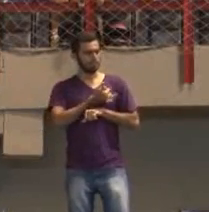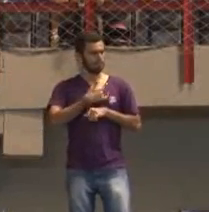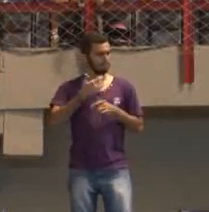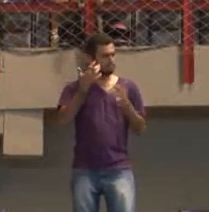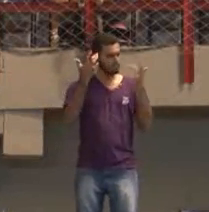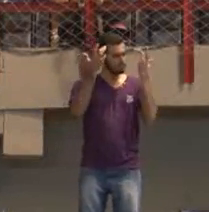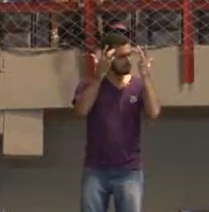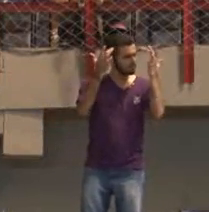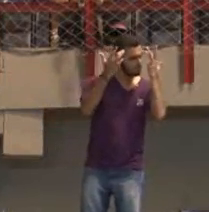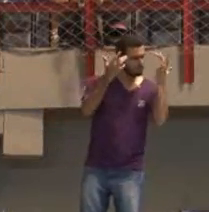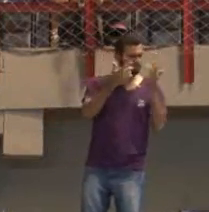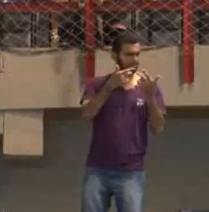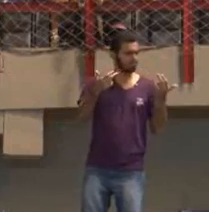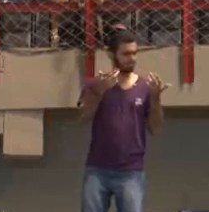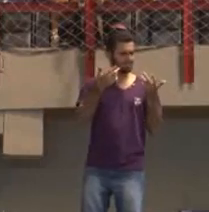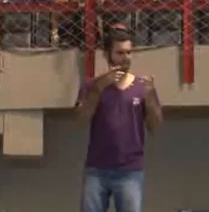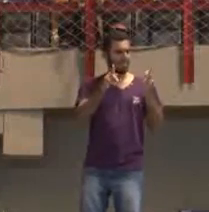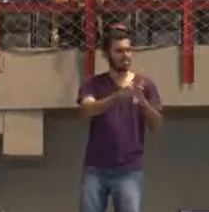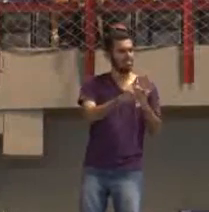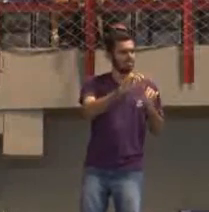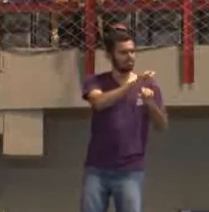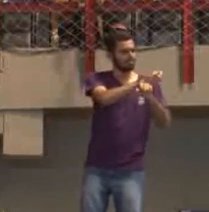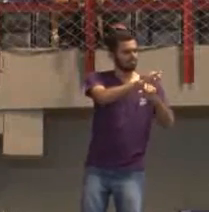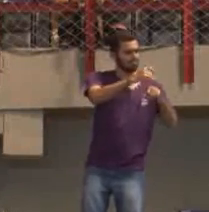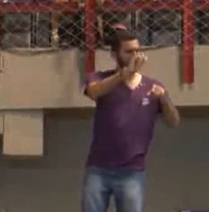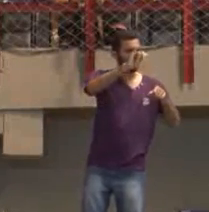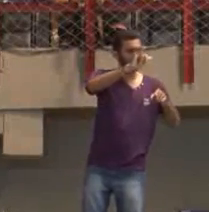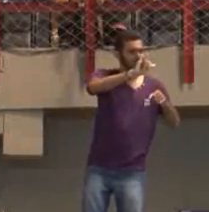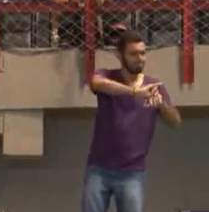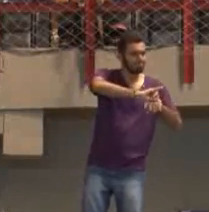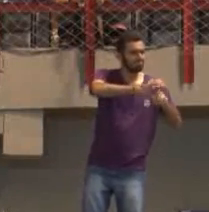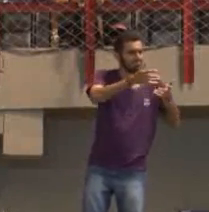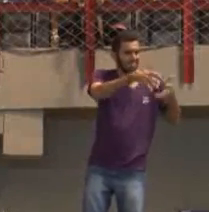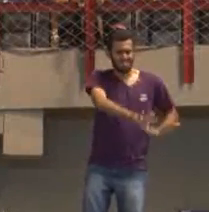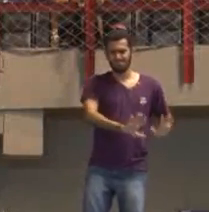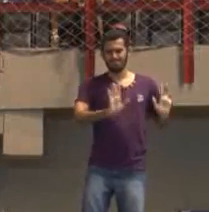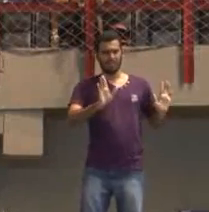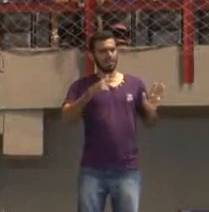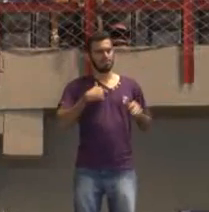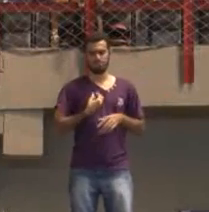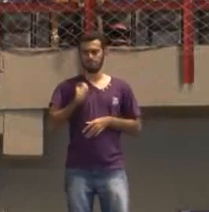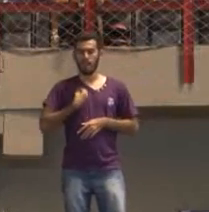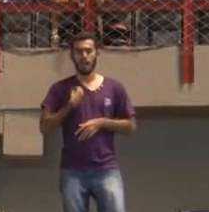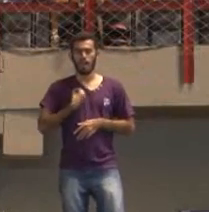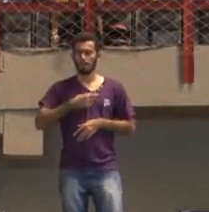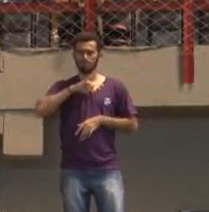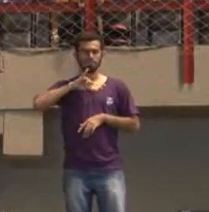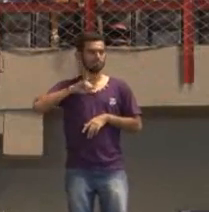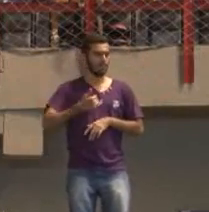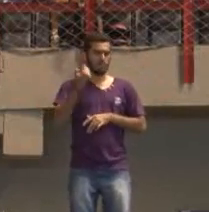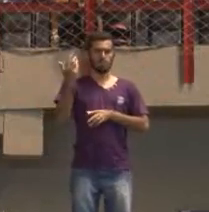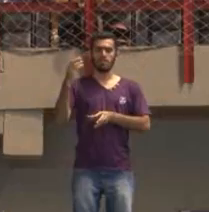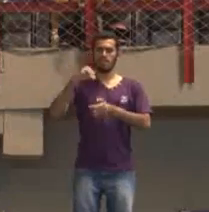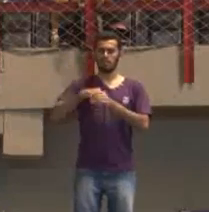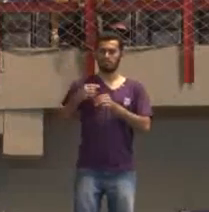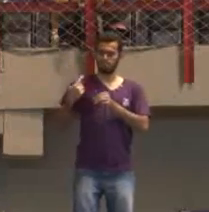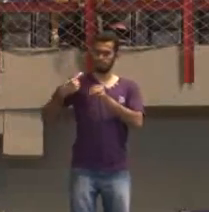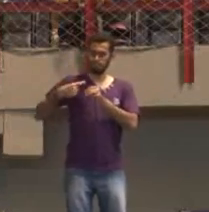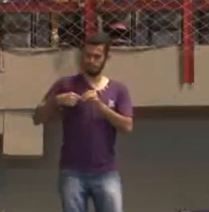na cidade. Tudo que eles querem é aproveitar o dia, aproveitar a vida. O nome dessa